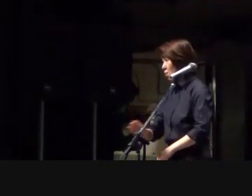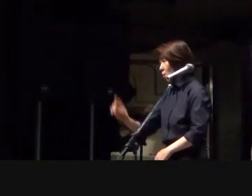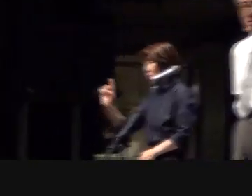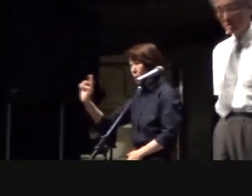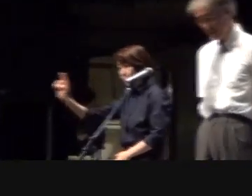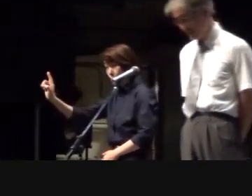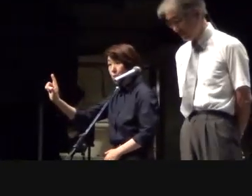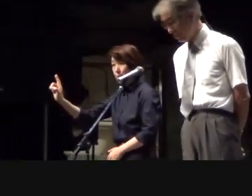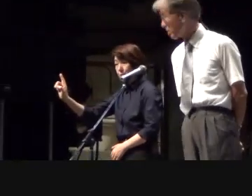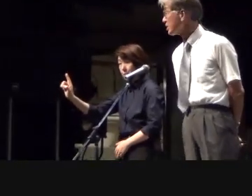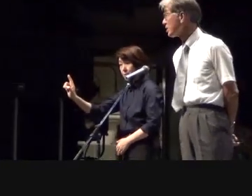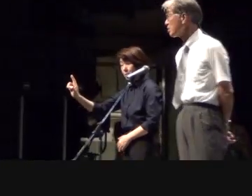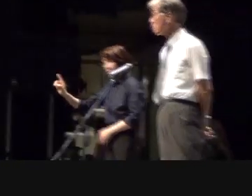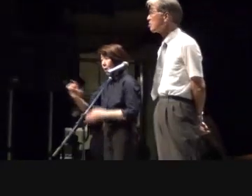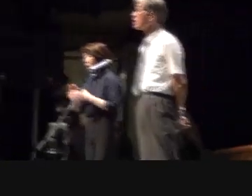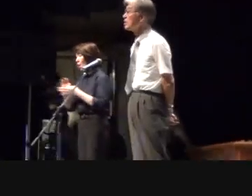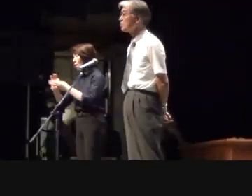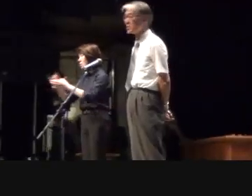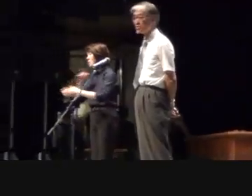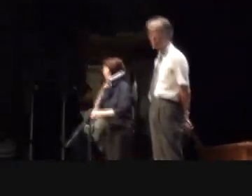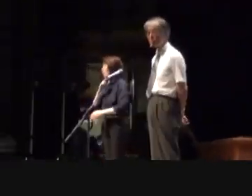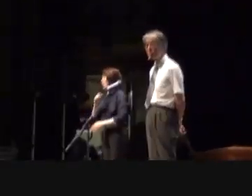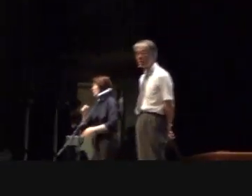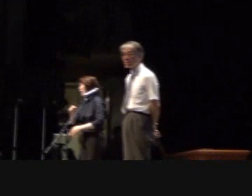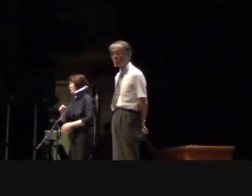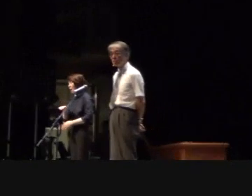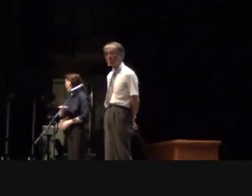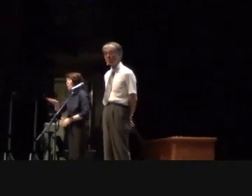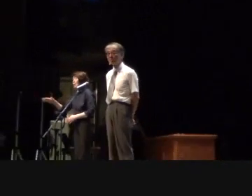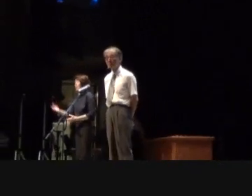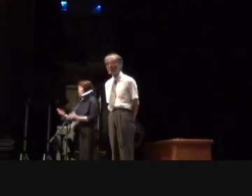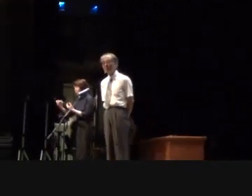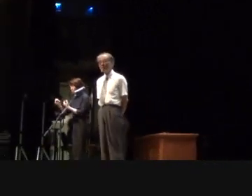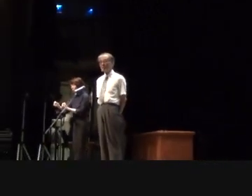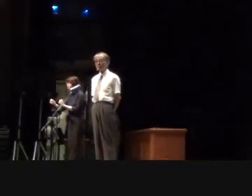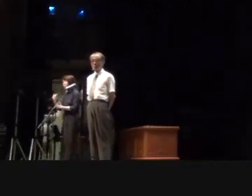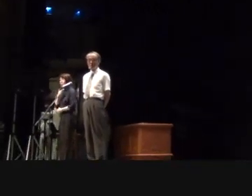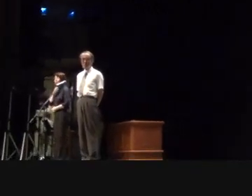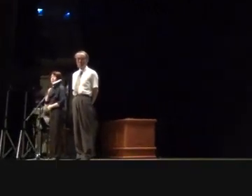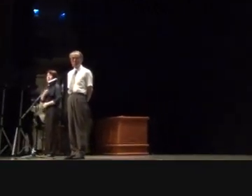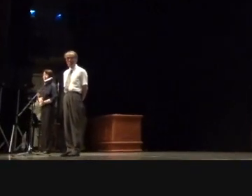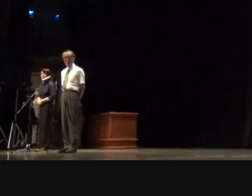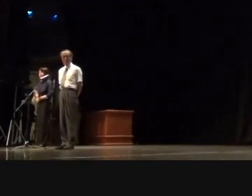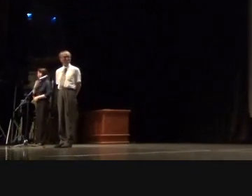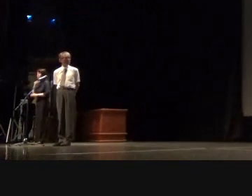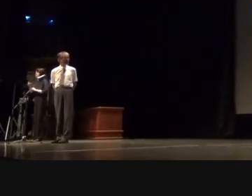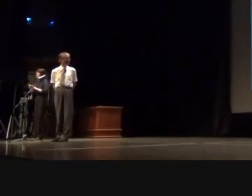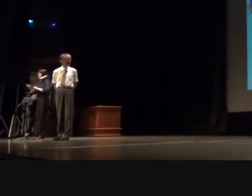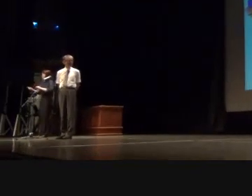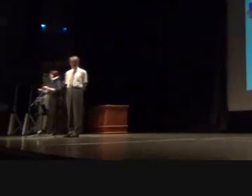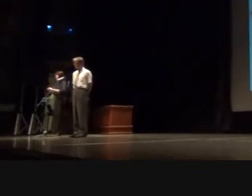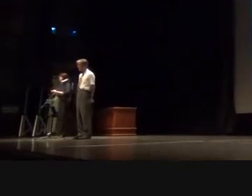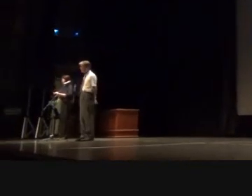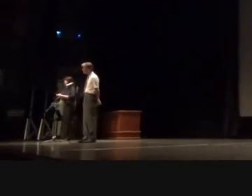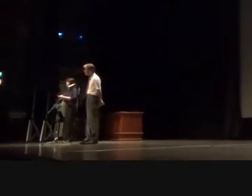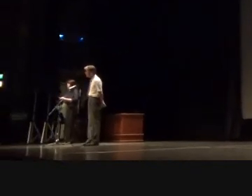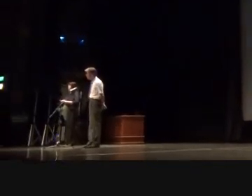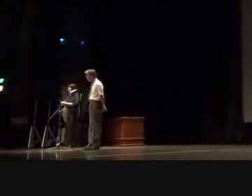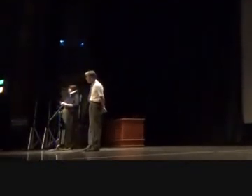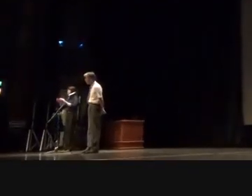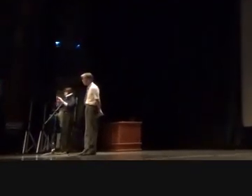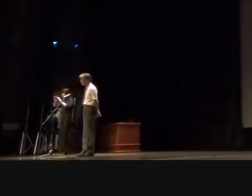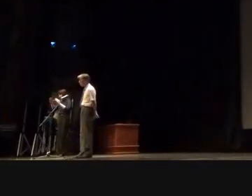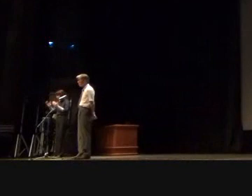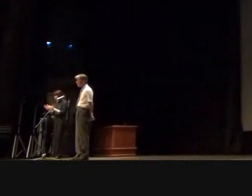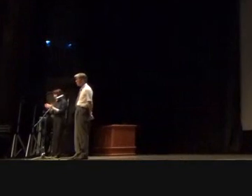つお伝えしたいというか皆さんと共有したいと思いますし、福島のこと、それは全てに